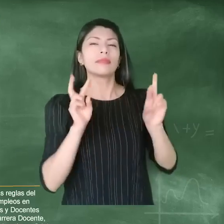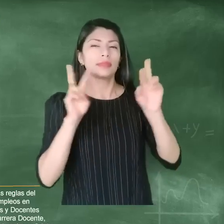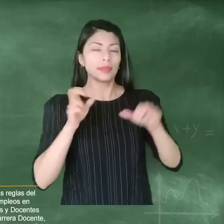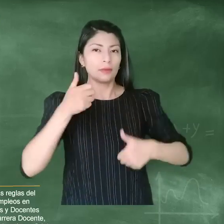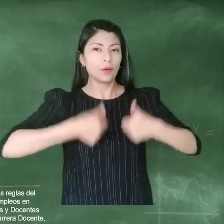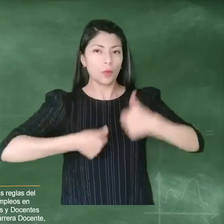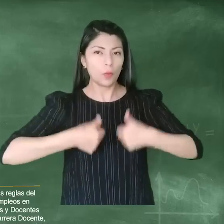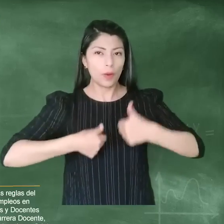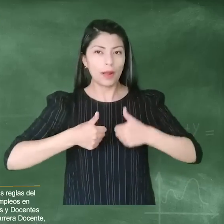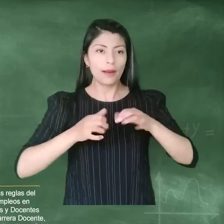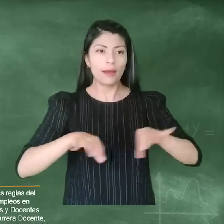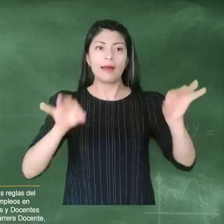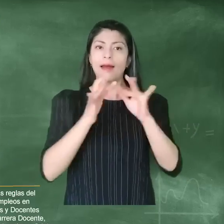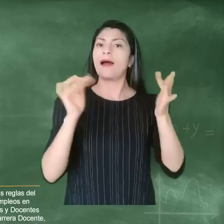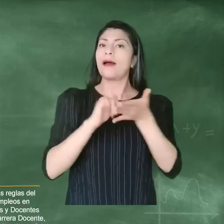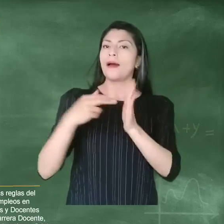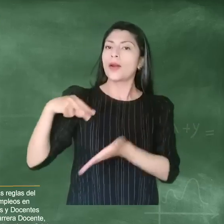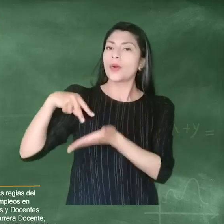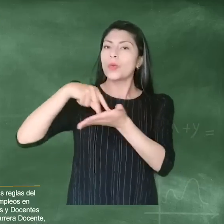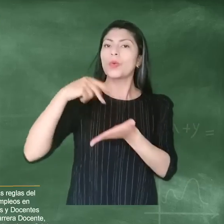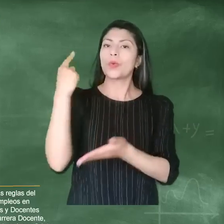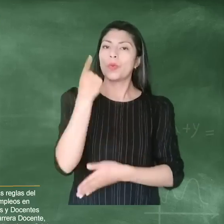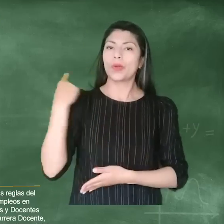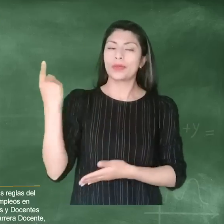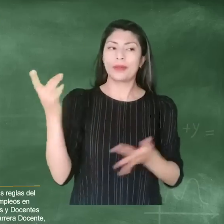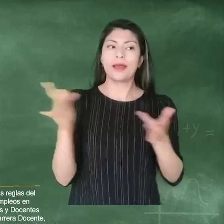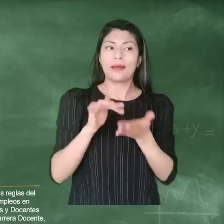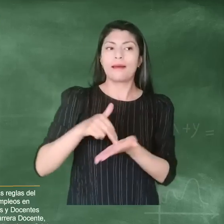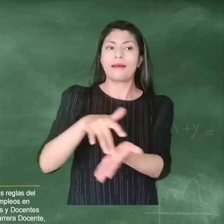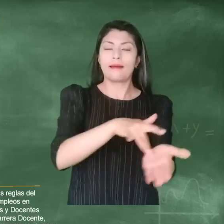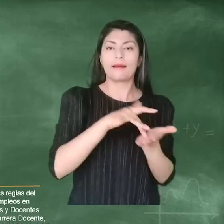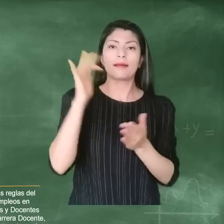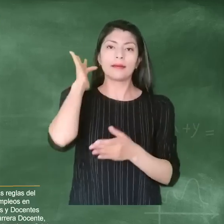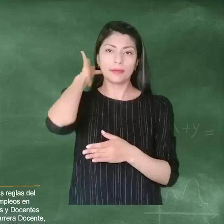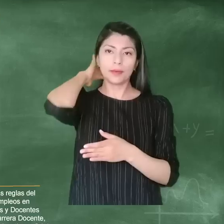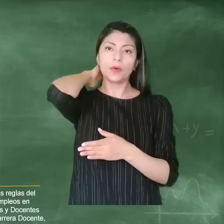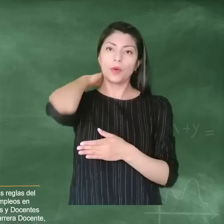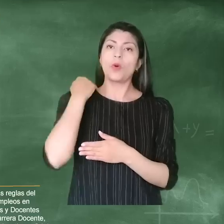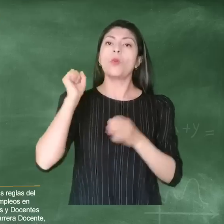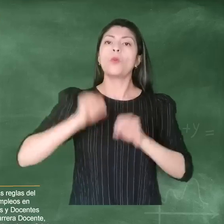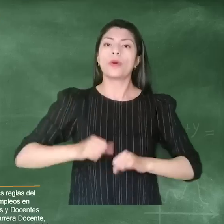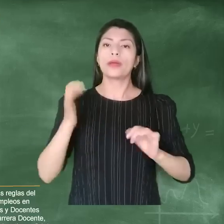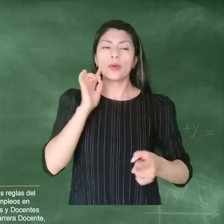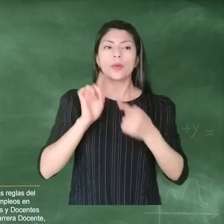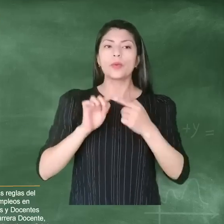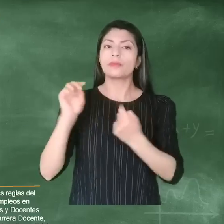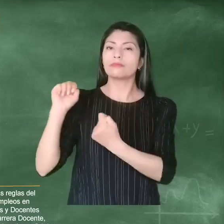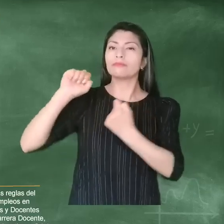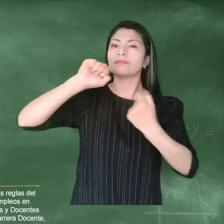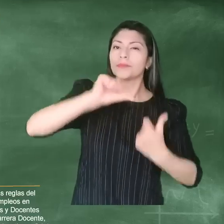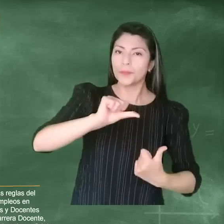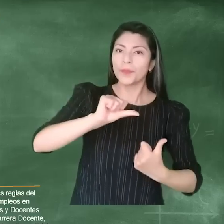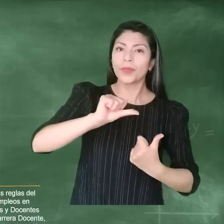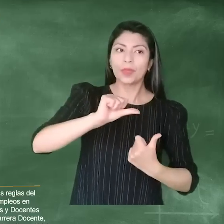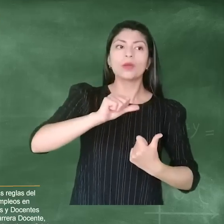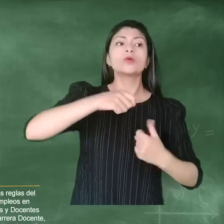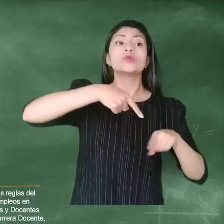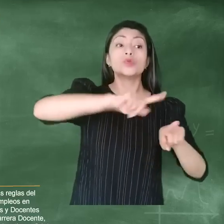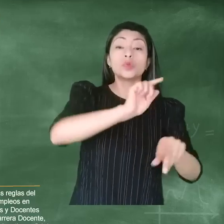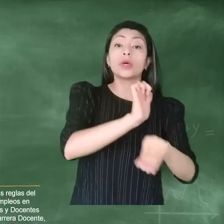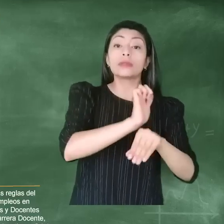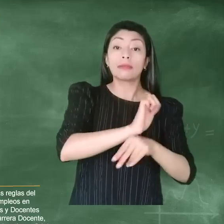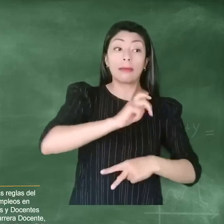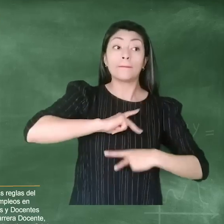los cargos vacantes que se financien con recursos del Sistema General de Participaciones, como aquellos que se financien